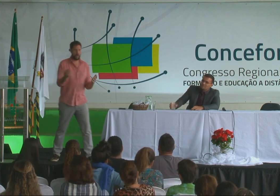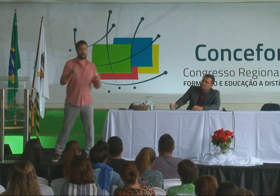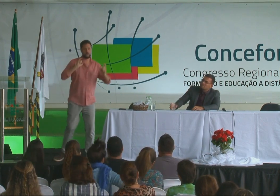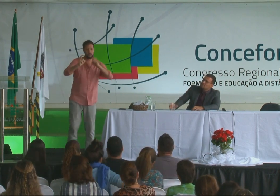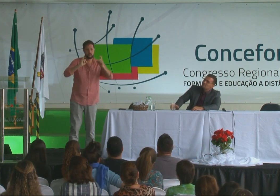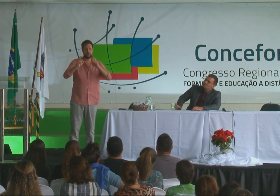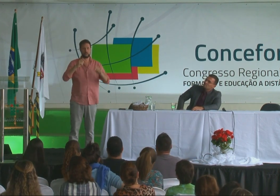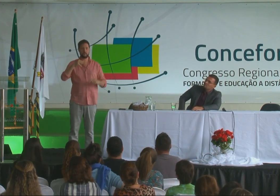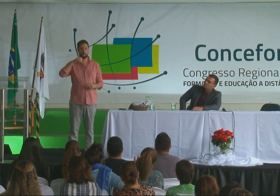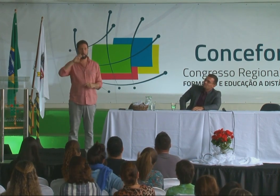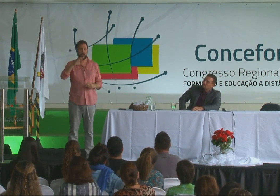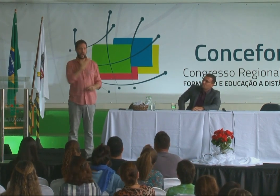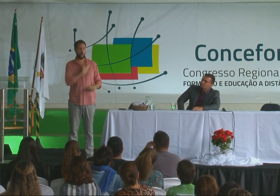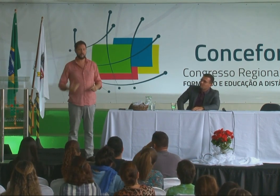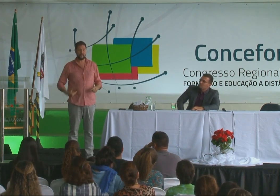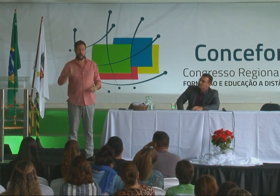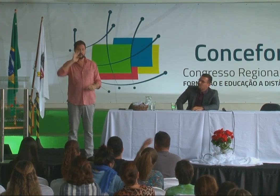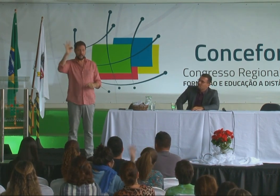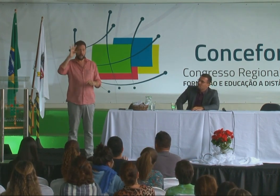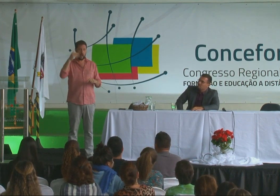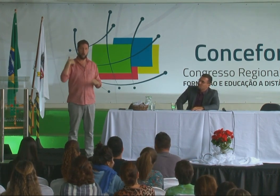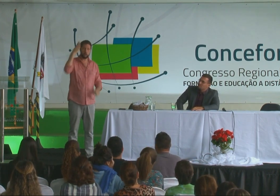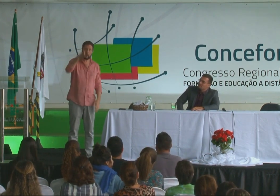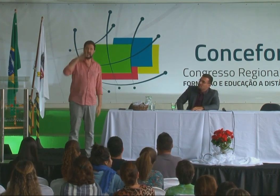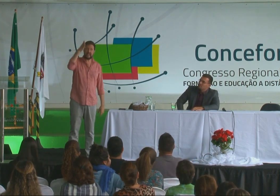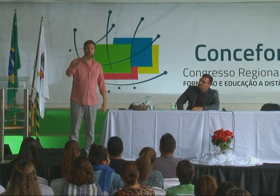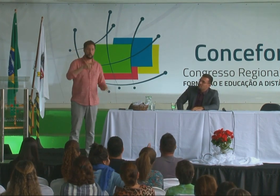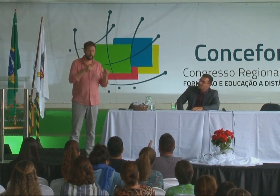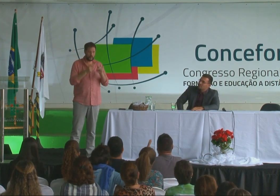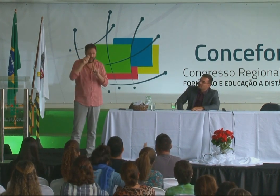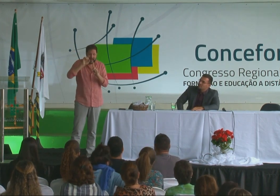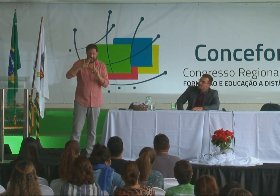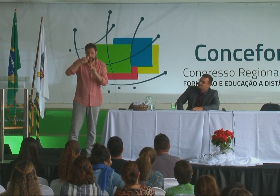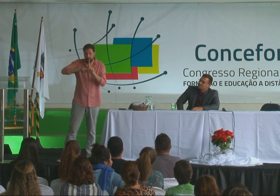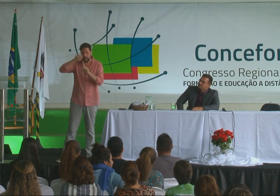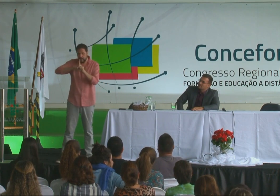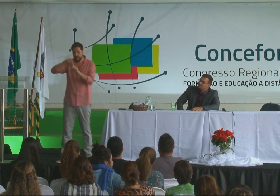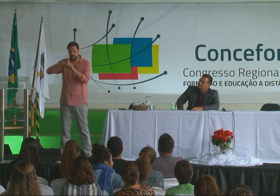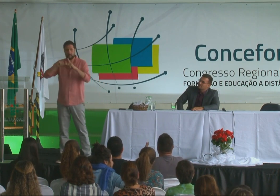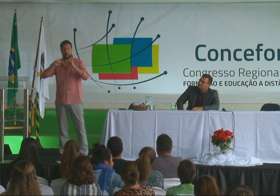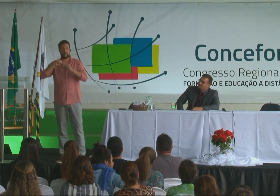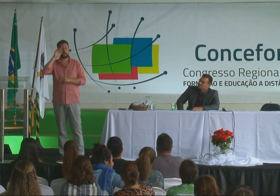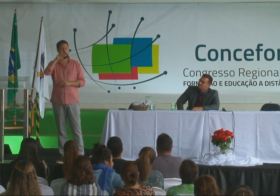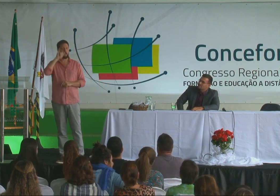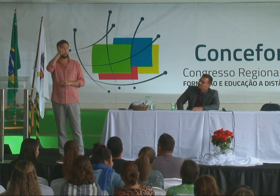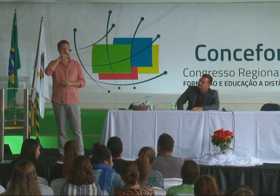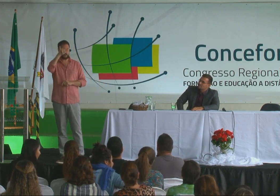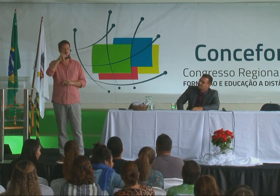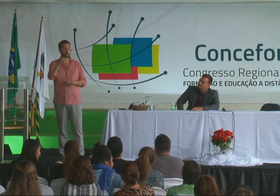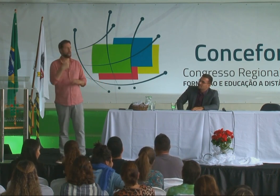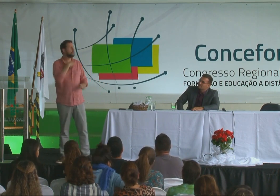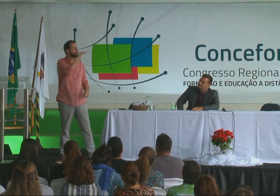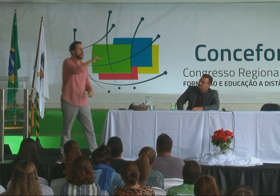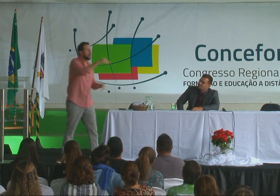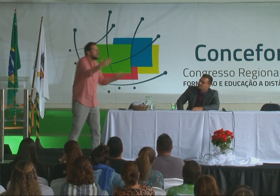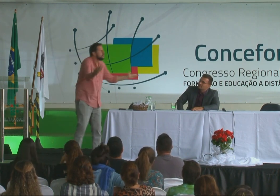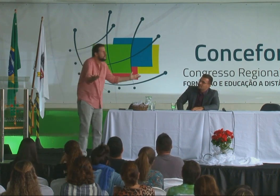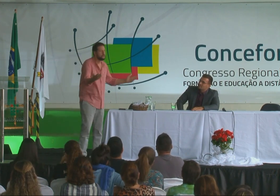estou aqui hoje, né? A gente discute isso com o negro. Sempre eu vou lá em Brasília. Mensalmente eu estou em Brasília. Discutindo com negro. falo,